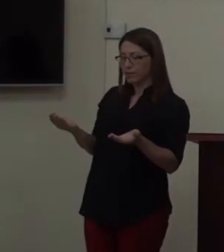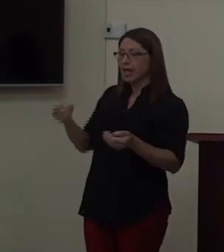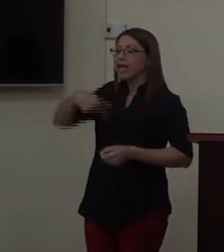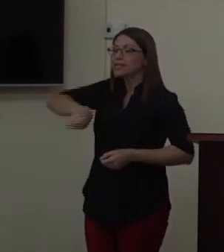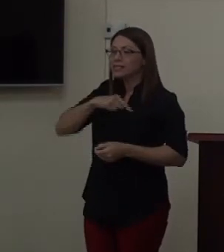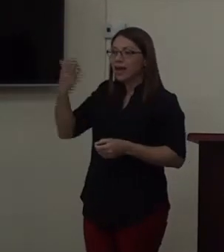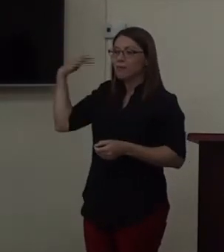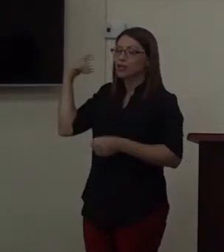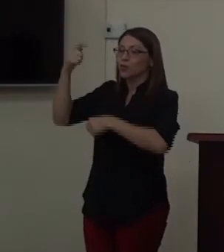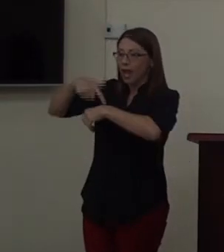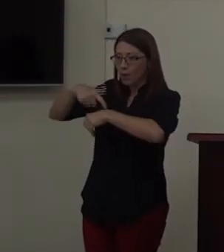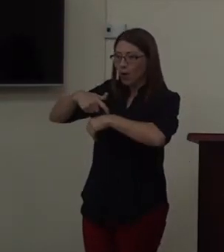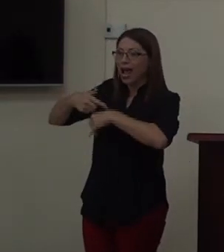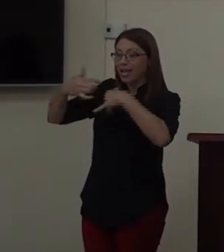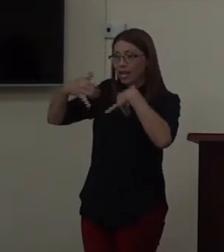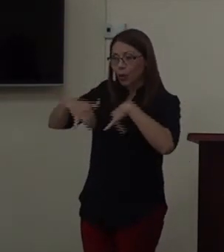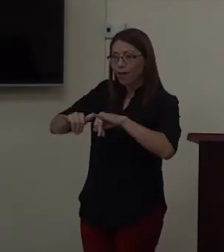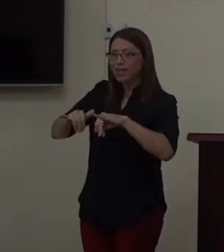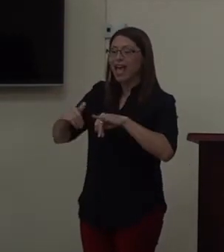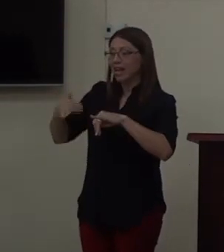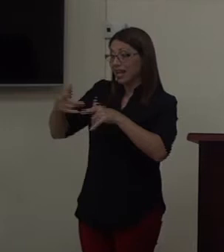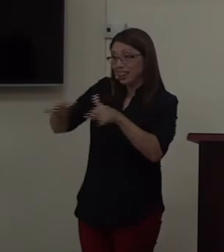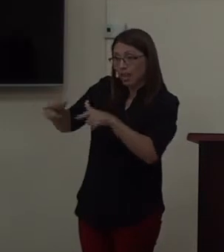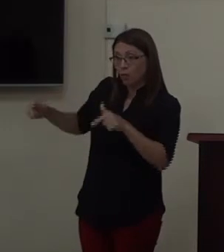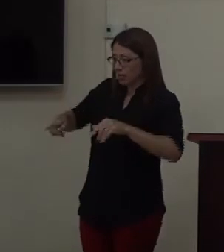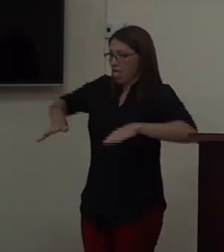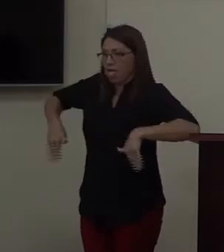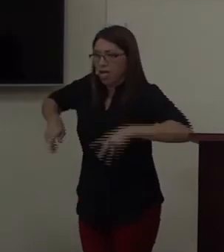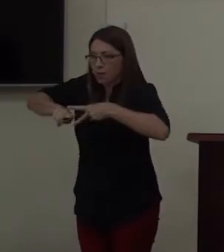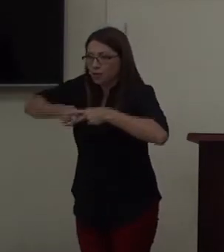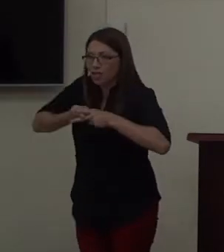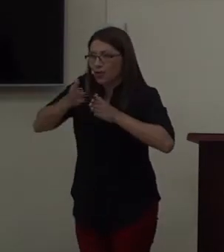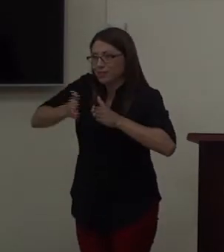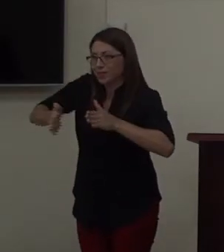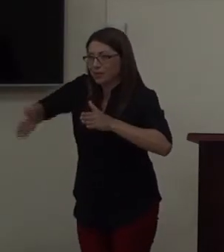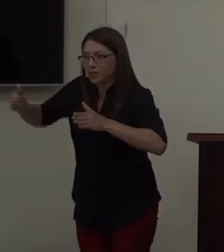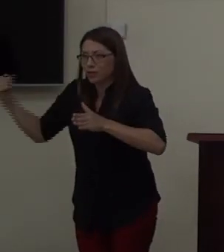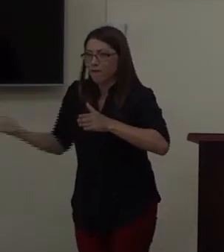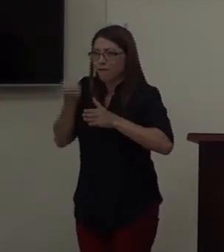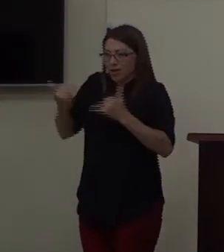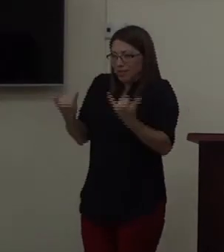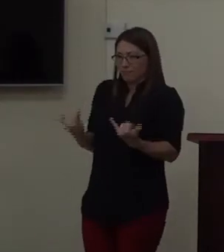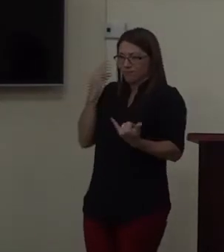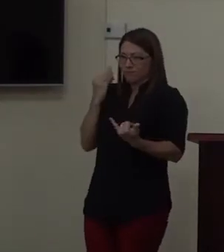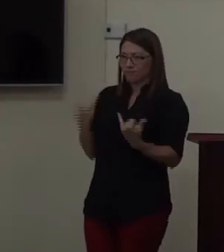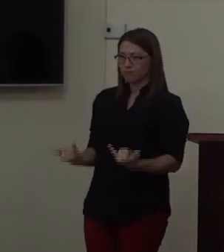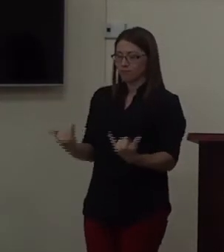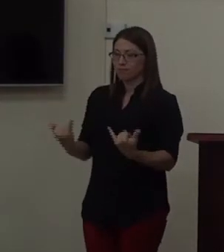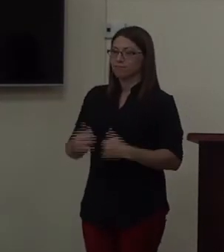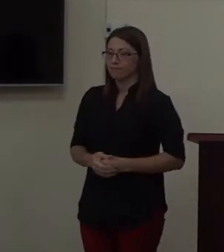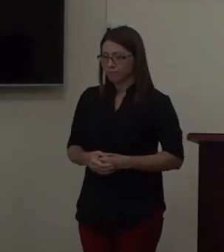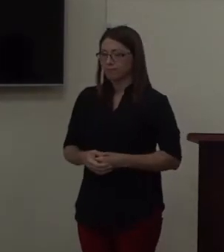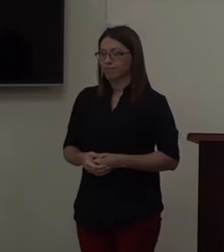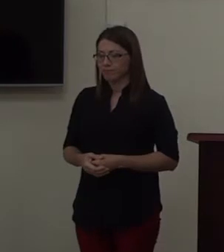Estábamos en una época todavía en que las lenguas no habían empezado el proceso de desplazamiento tan fuerte que estamos viviendo en el presente.